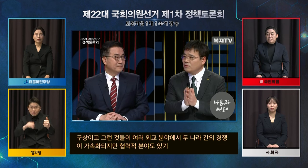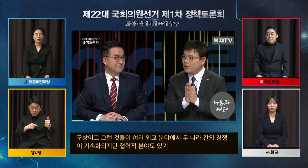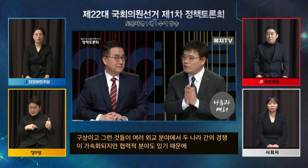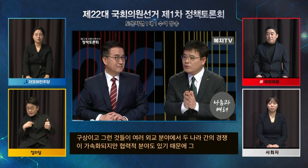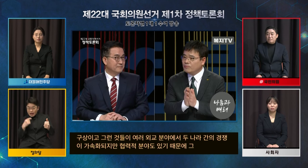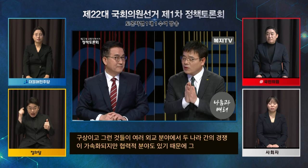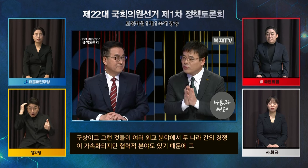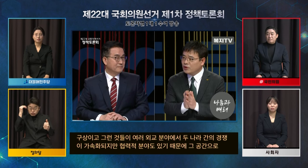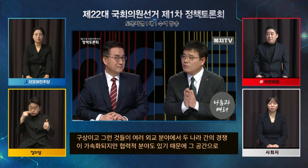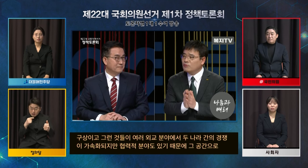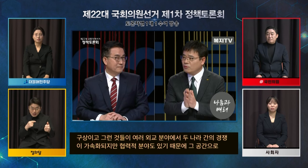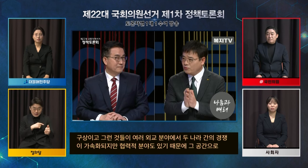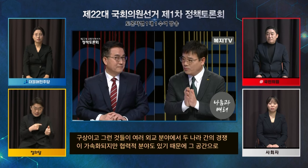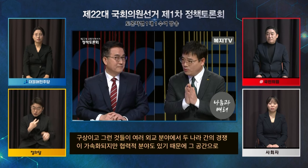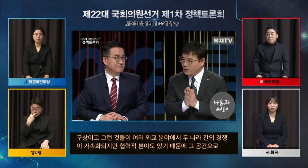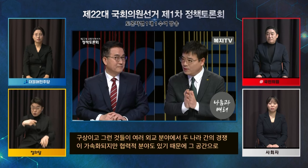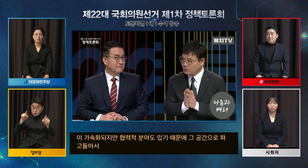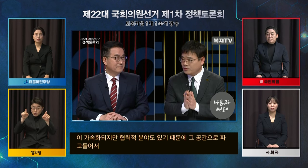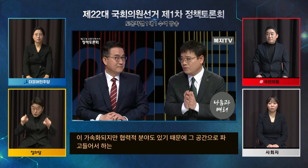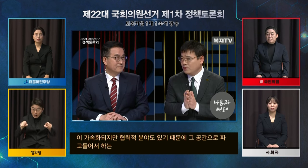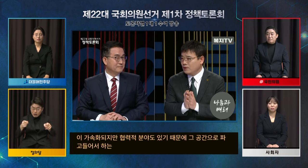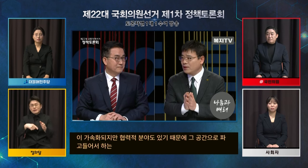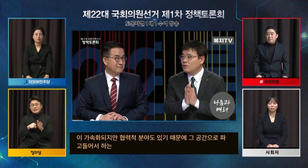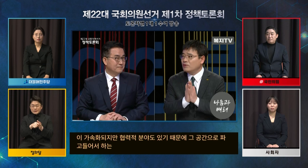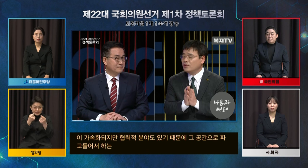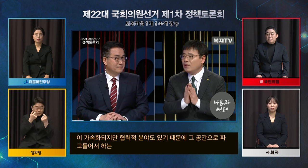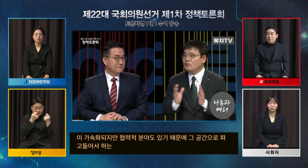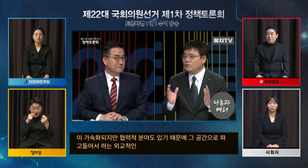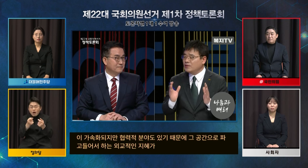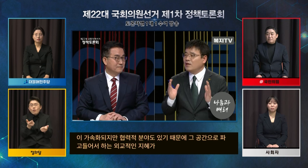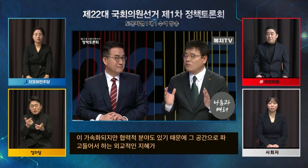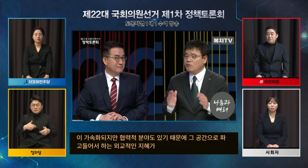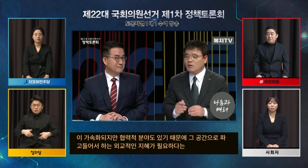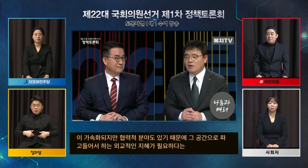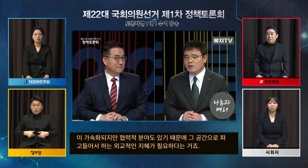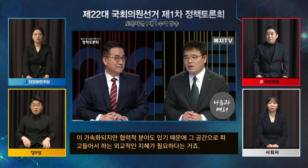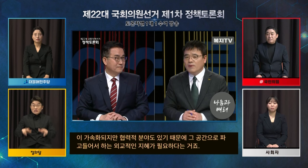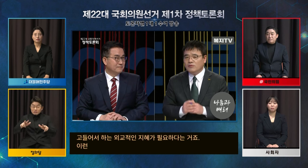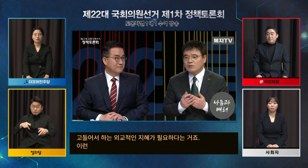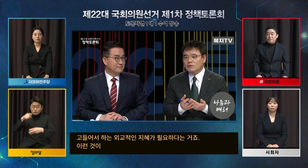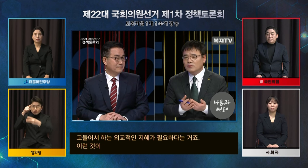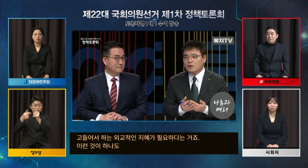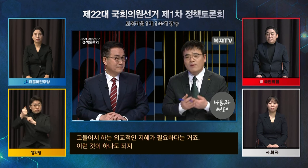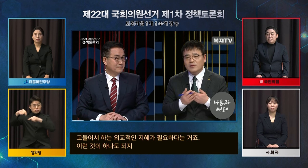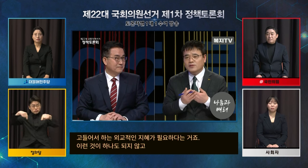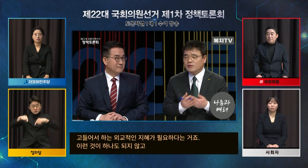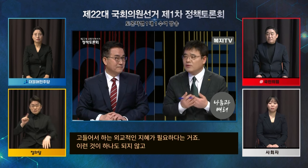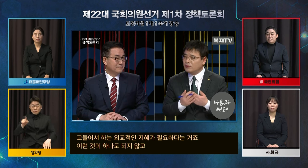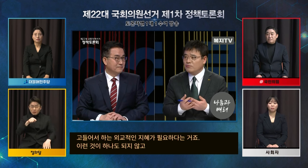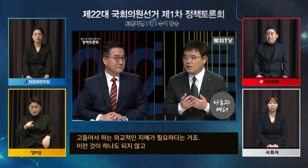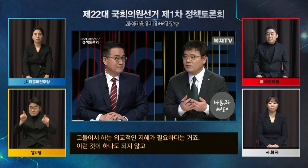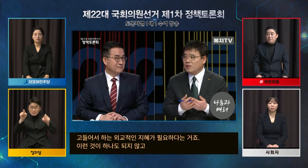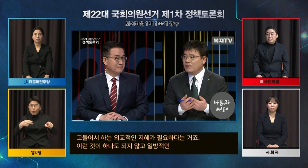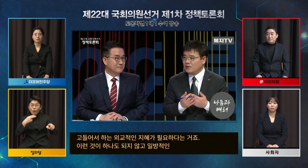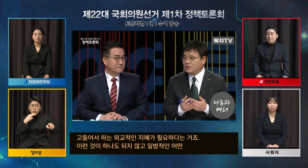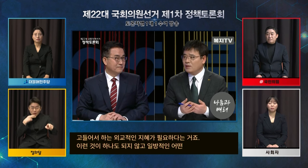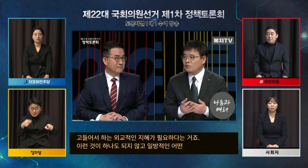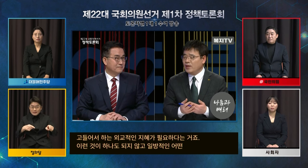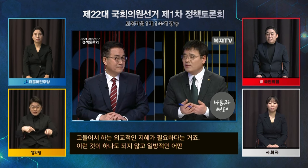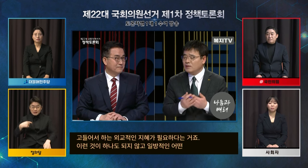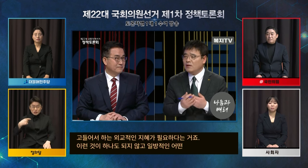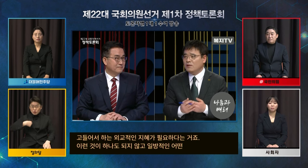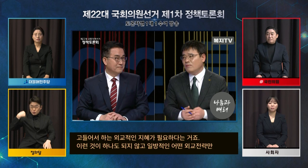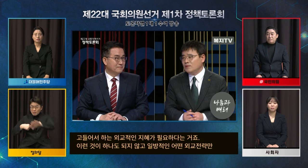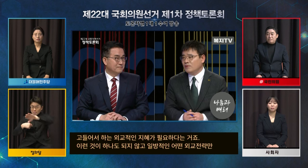하는 외교적인 매우 지혜로운 노력들이 필요하다는 것이죠. 이런 것들이 하나도 되지 않고 일방적인 어떤 외교 전략만 있기